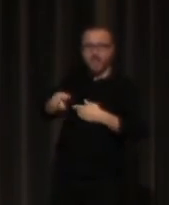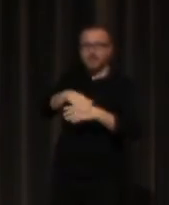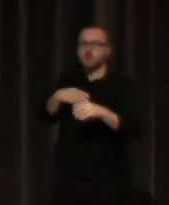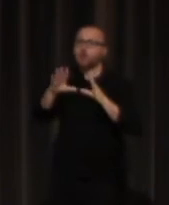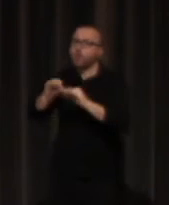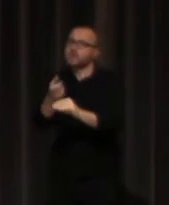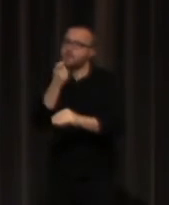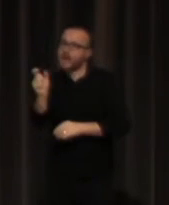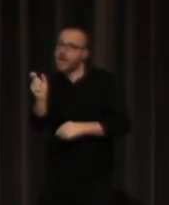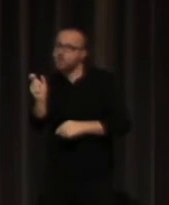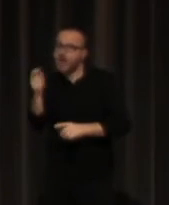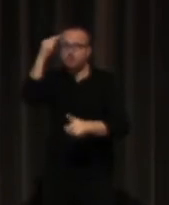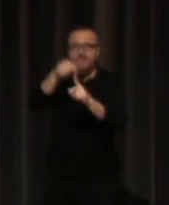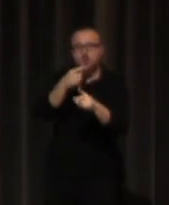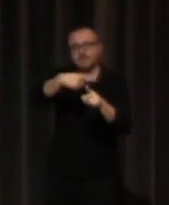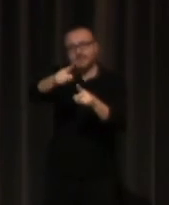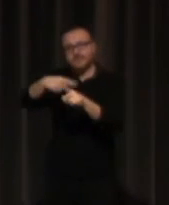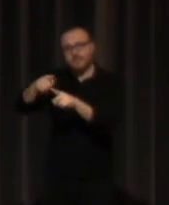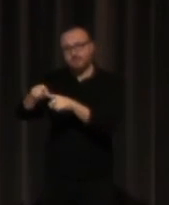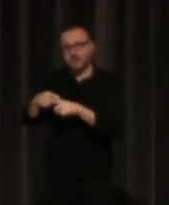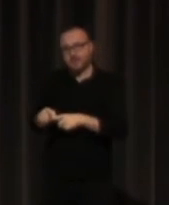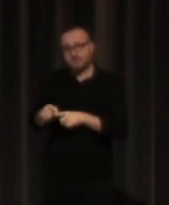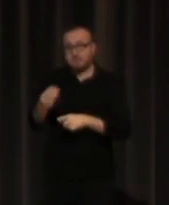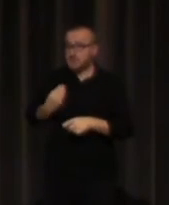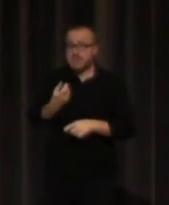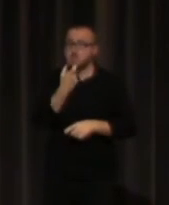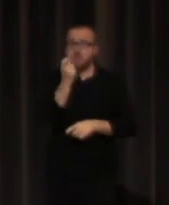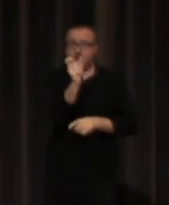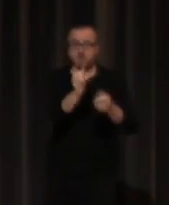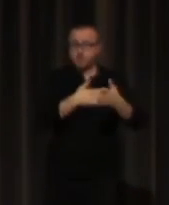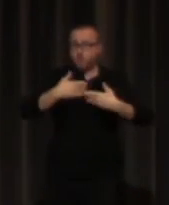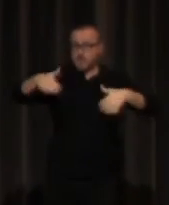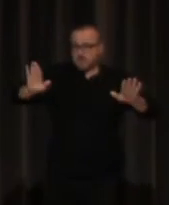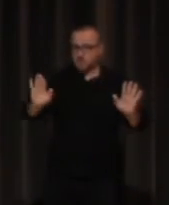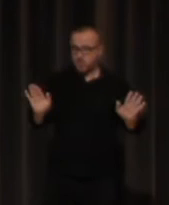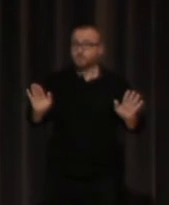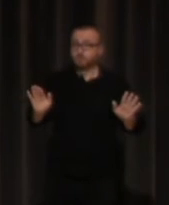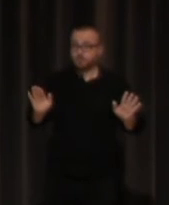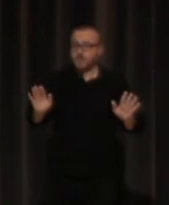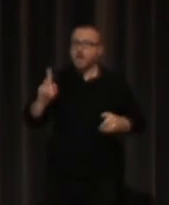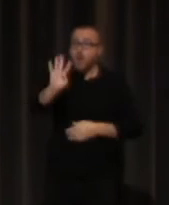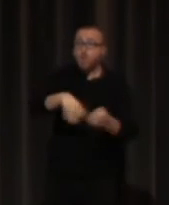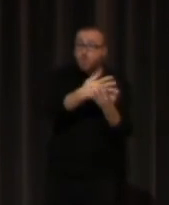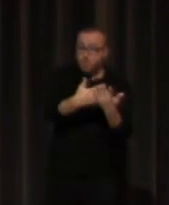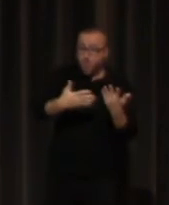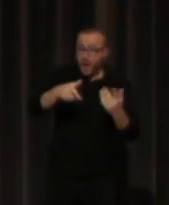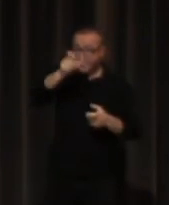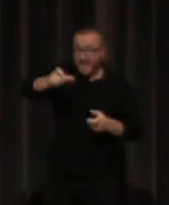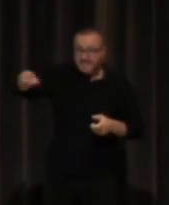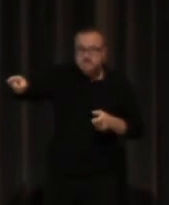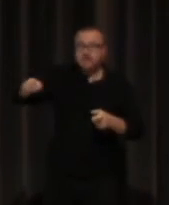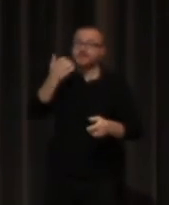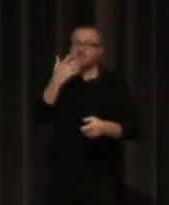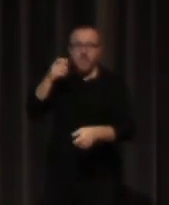i tot allò que arrossega aquella llarga cua que tenen totes les paraules. En canvi, els poetes, quan realment fan bé la seva